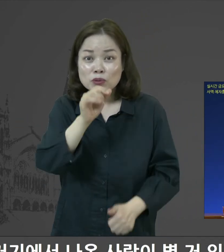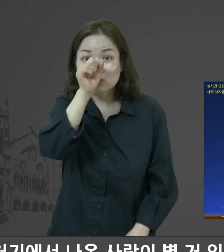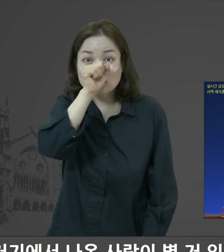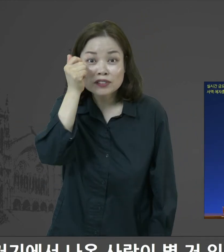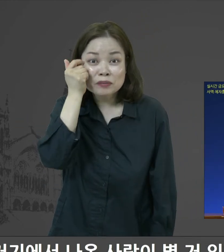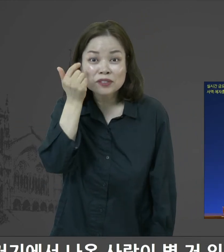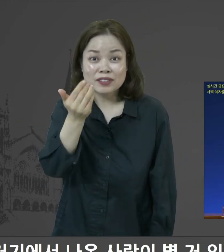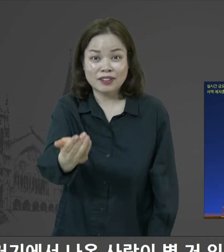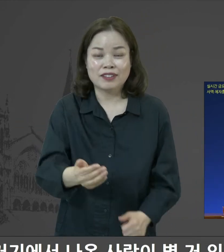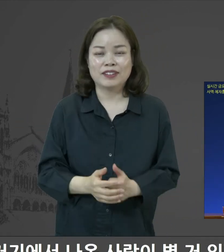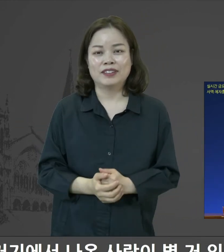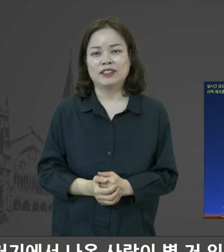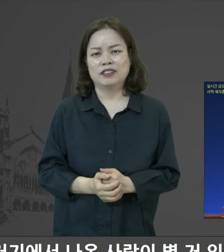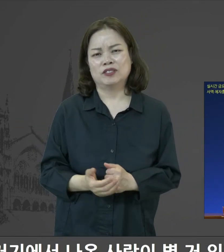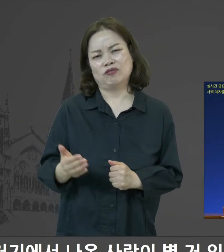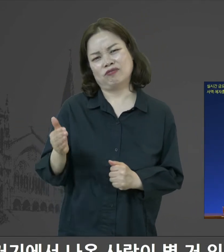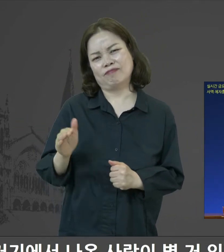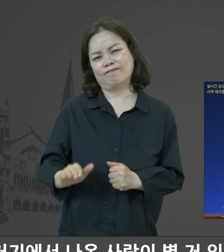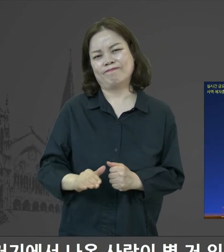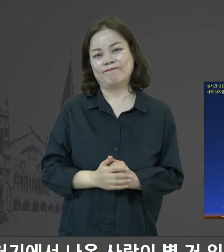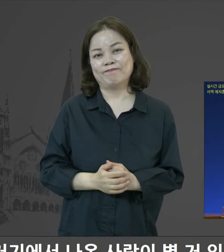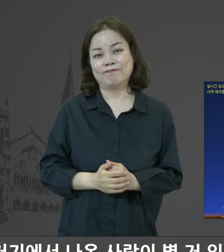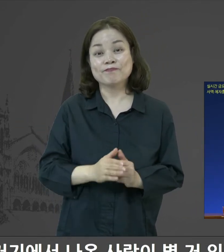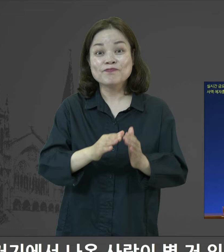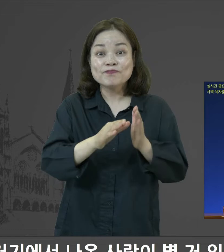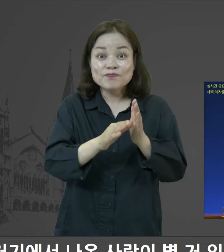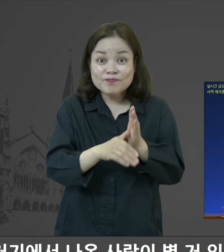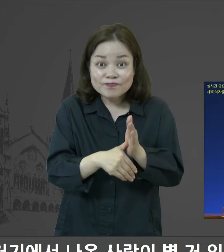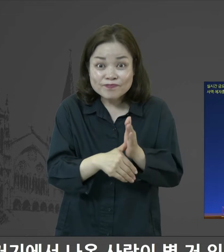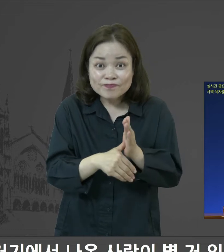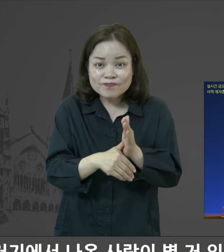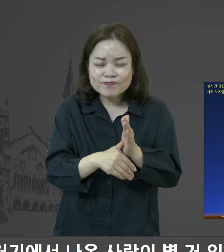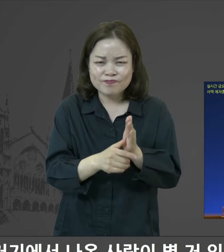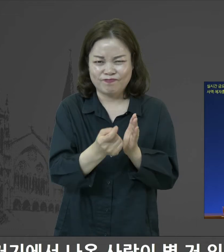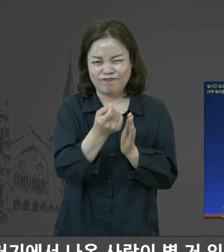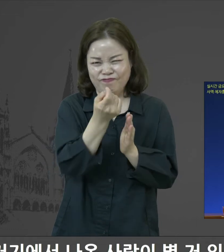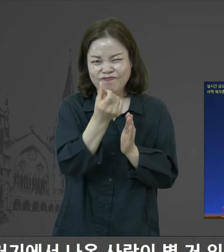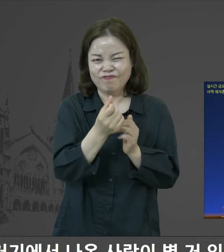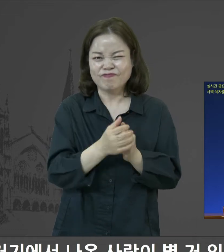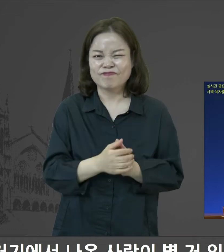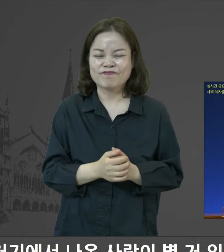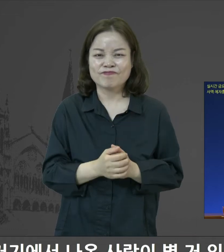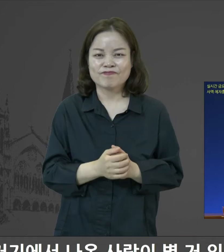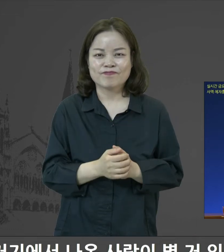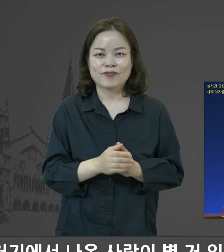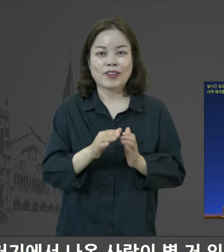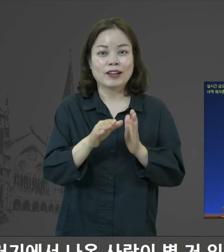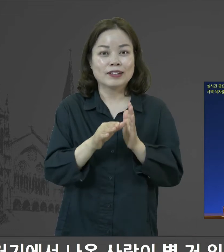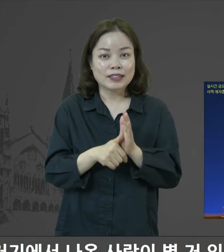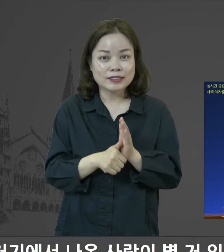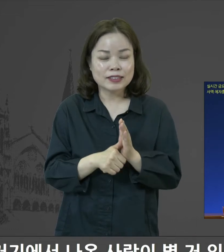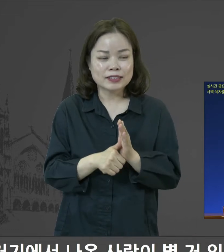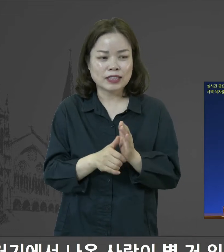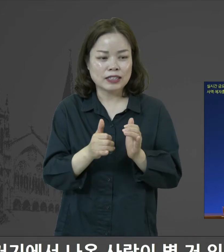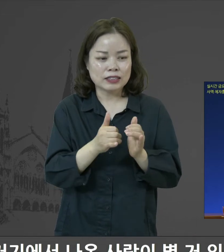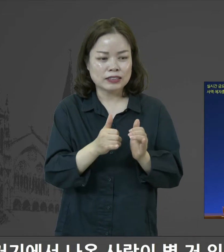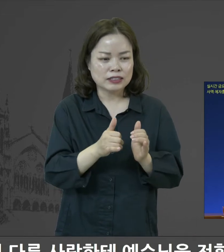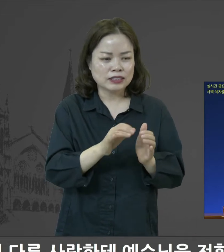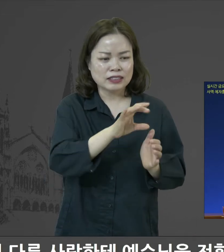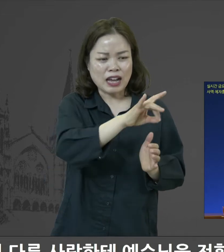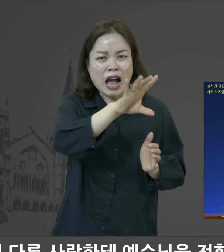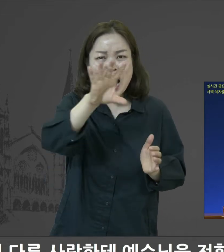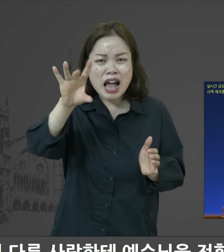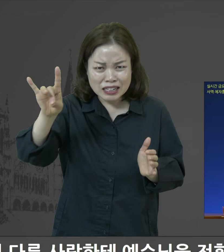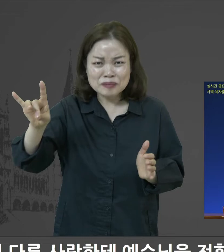좋겠습니까? 근데 그럴 때가 적지요. 그럴 때는 정말 인생에 몇 번